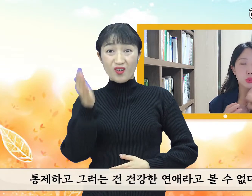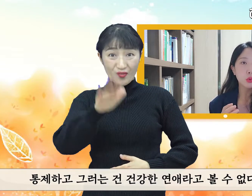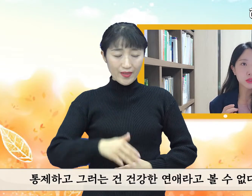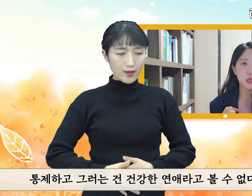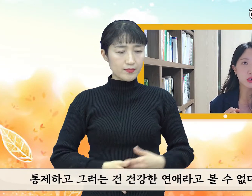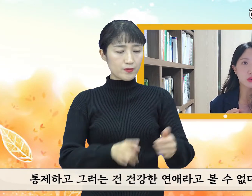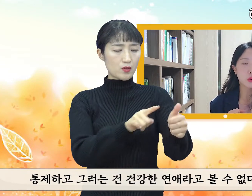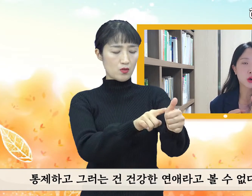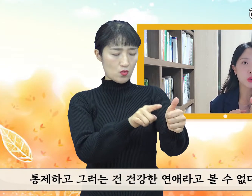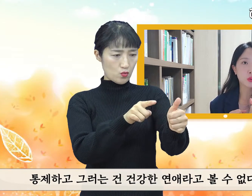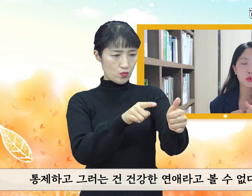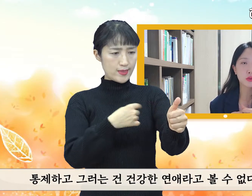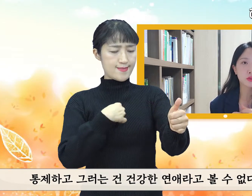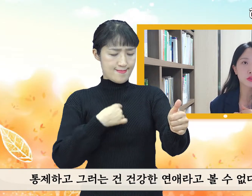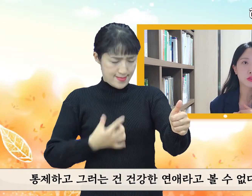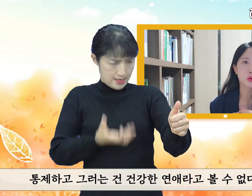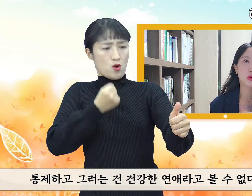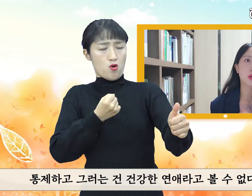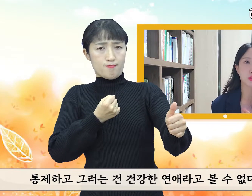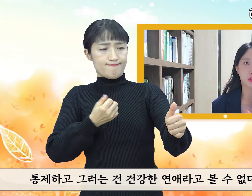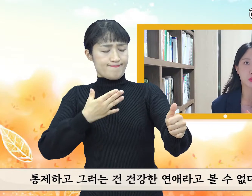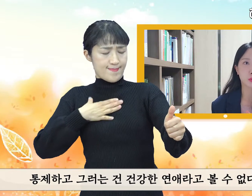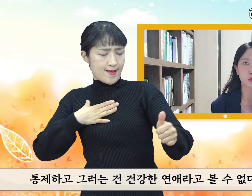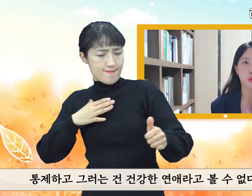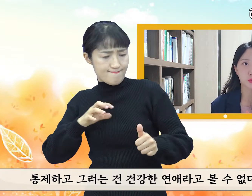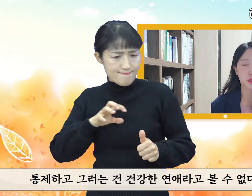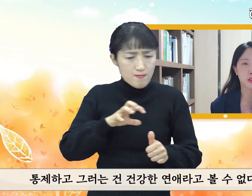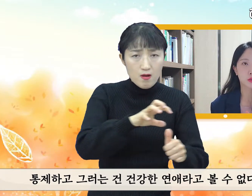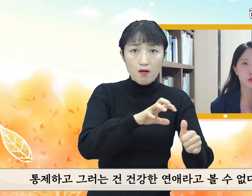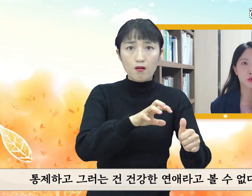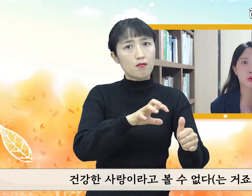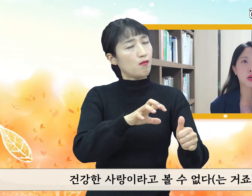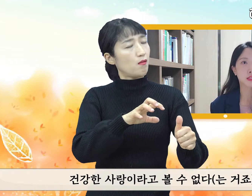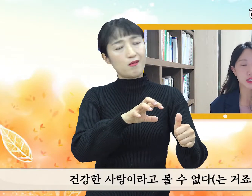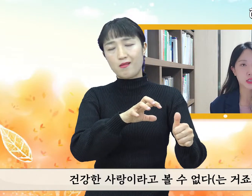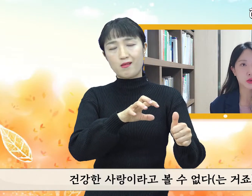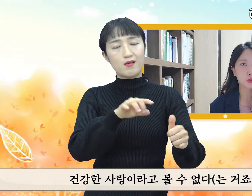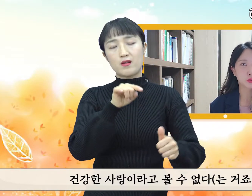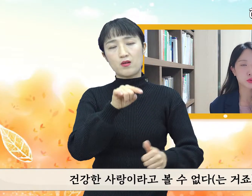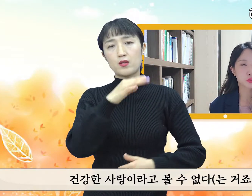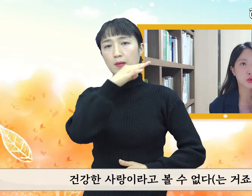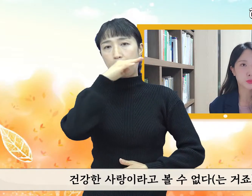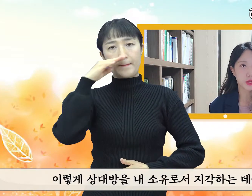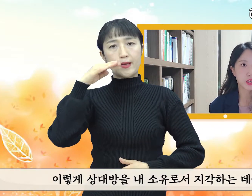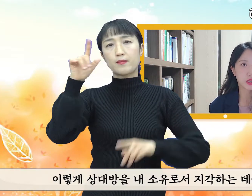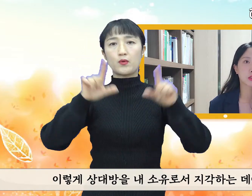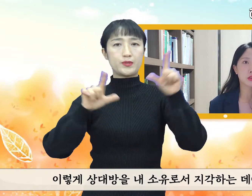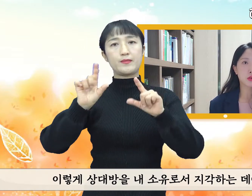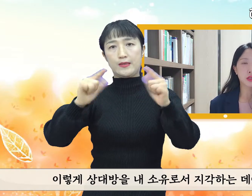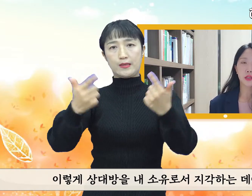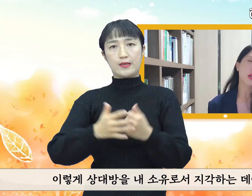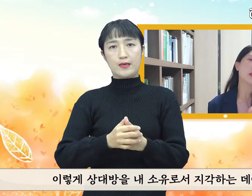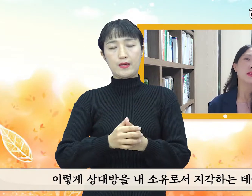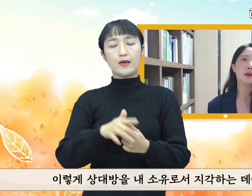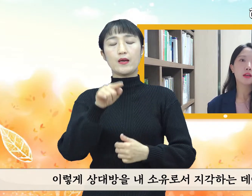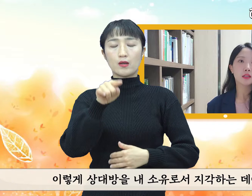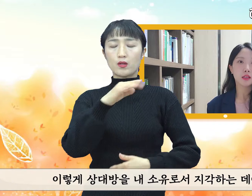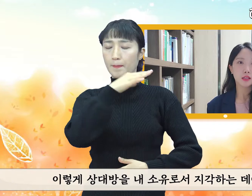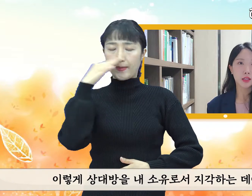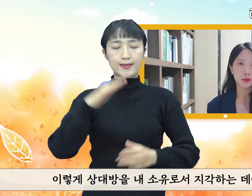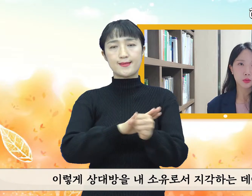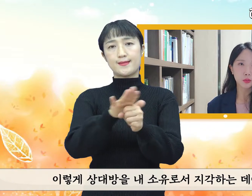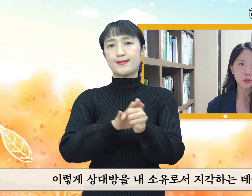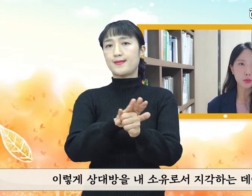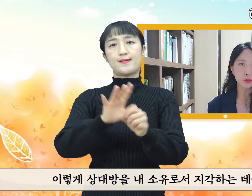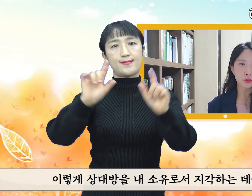생각하고 통제하려고 하고 그런 것들은 이제 건강한 연애라고 볼 수가 없다라는 거죠. 건강한 사랑이라고 볼 수 없다. 이렇게